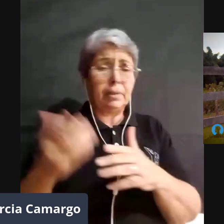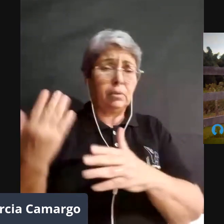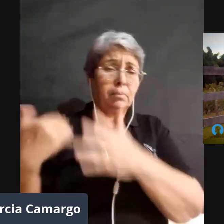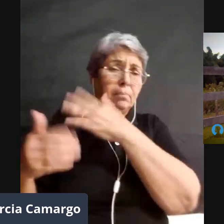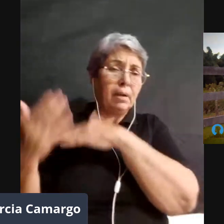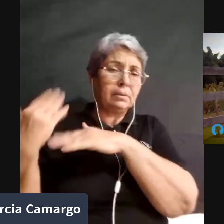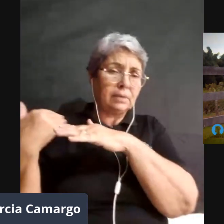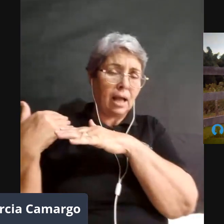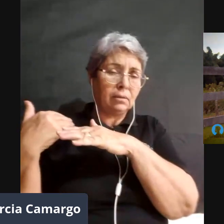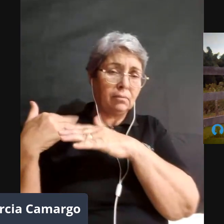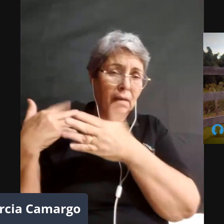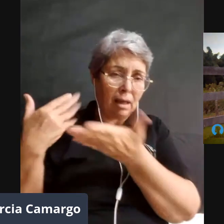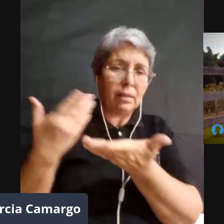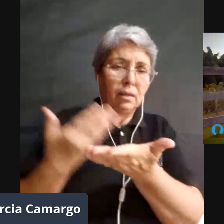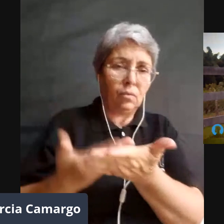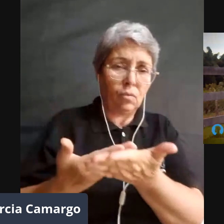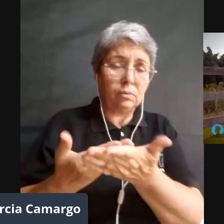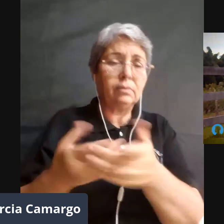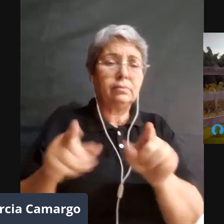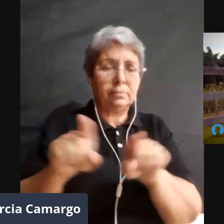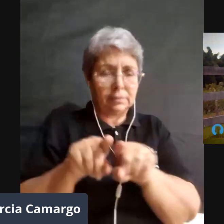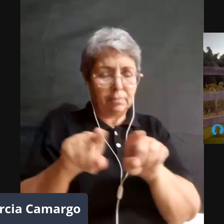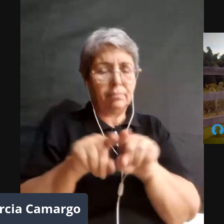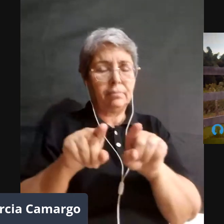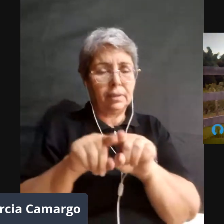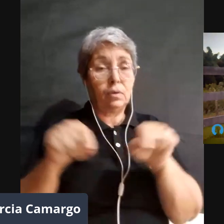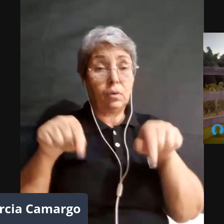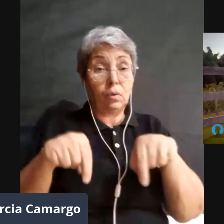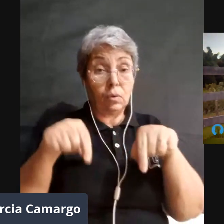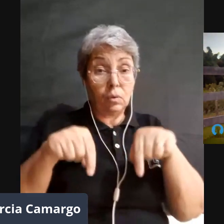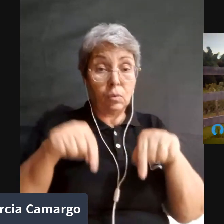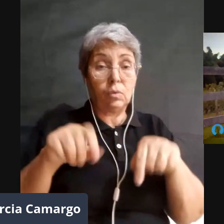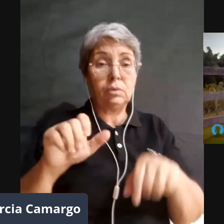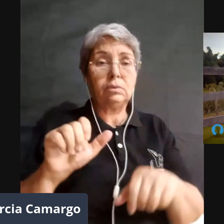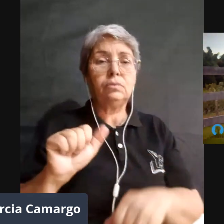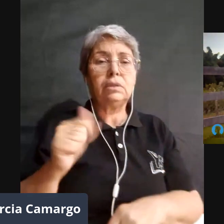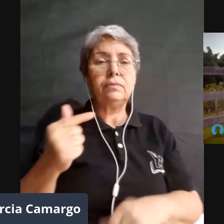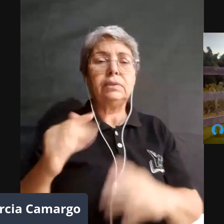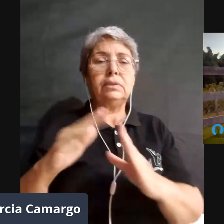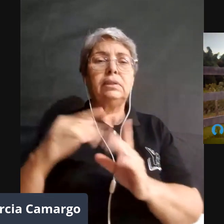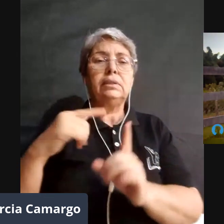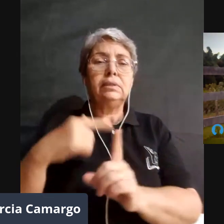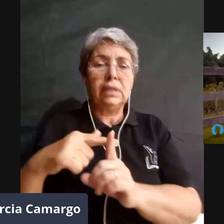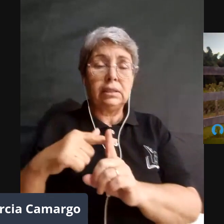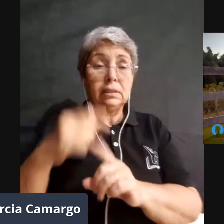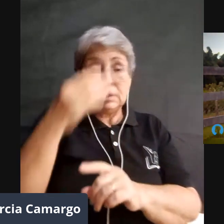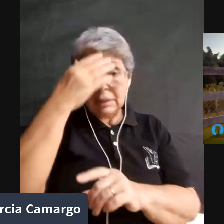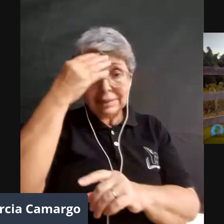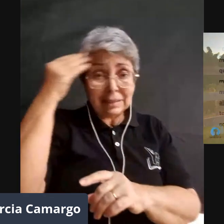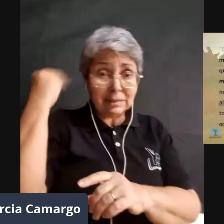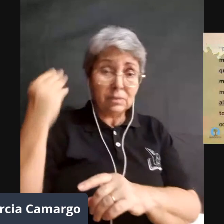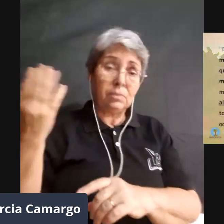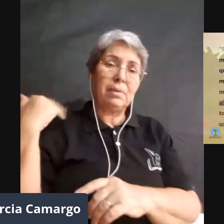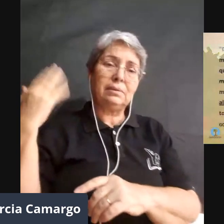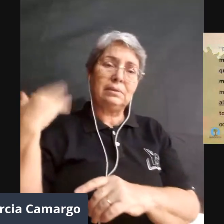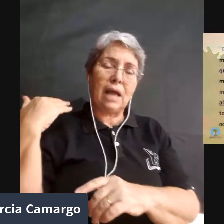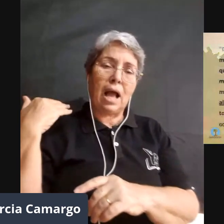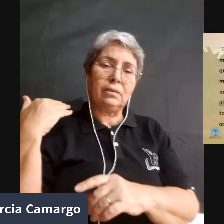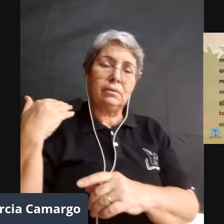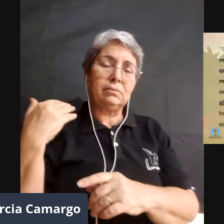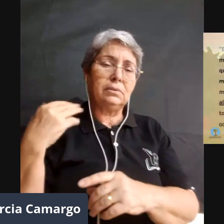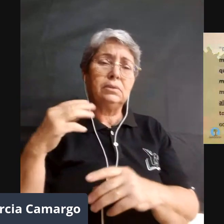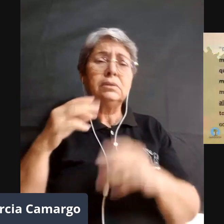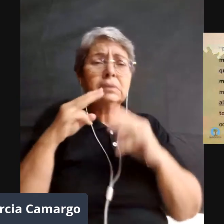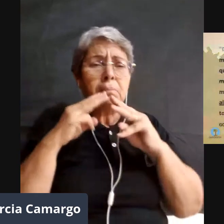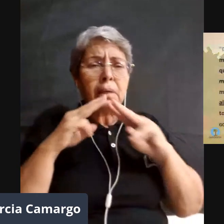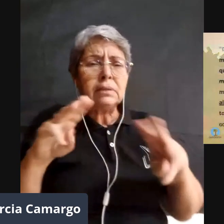porão do Adventismo, completamente esquecido por nossa geração ou imensamente mal contado. Deveríamos